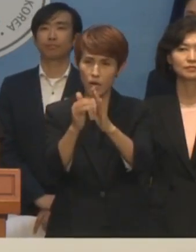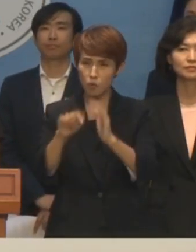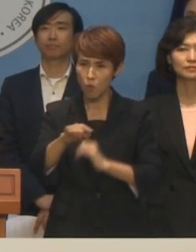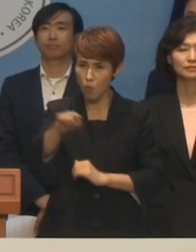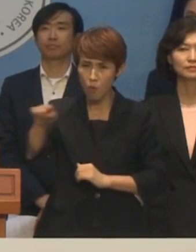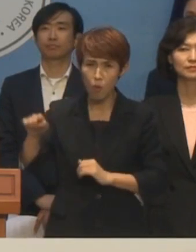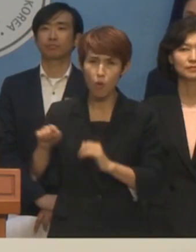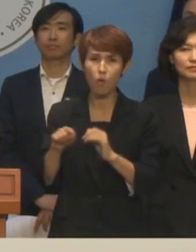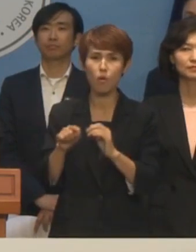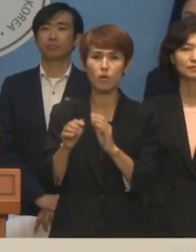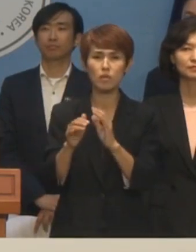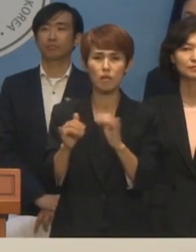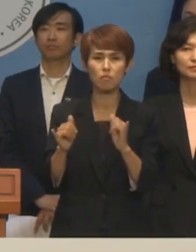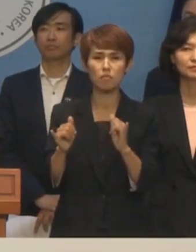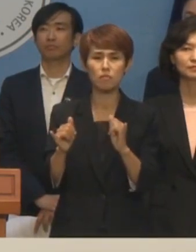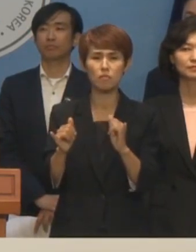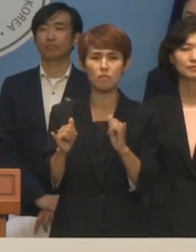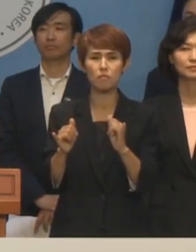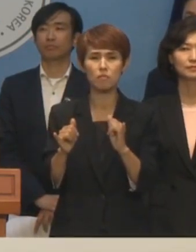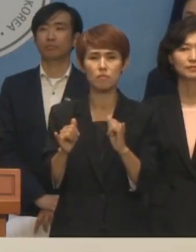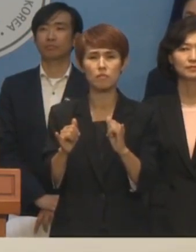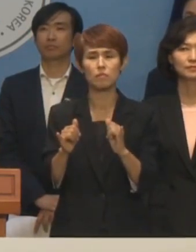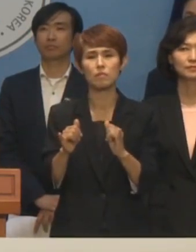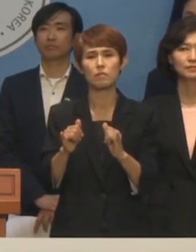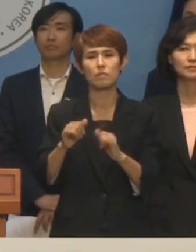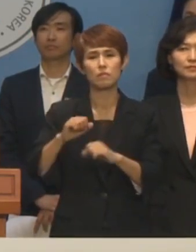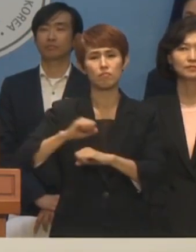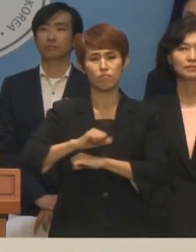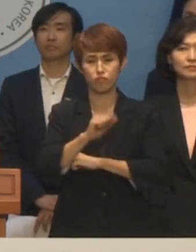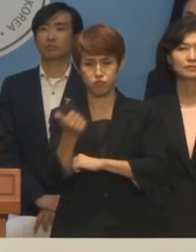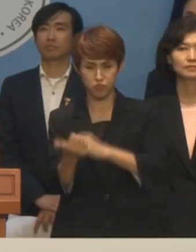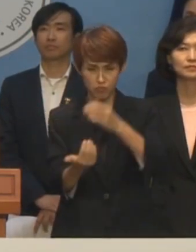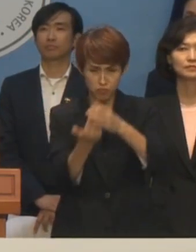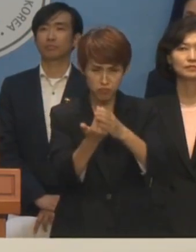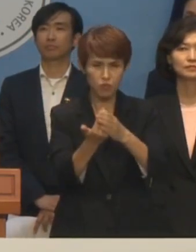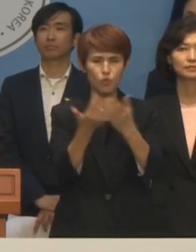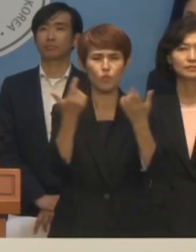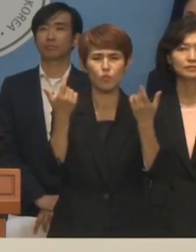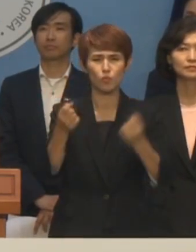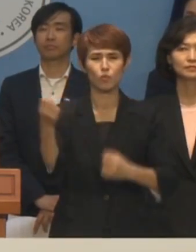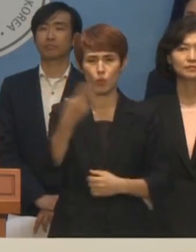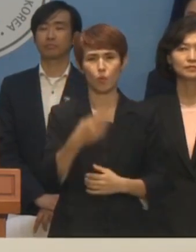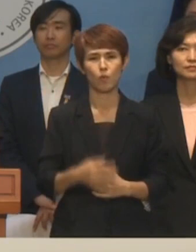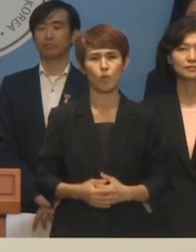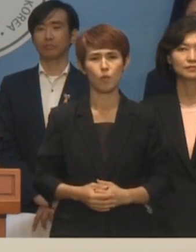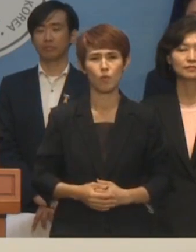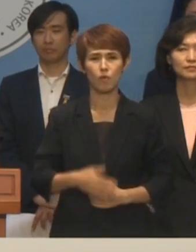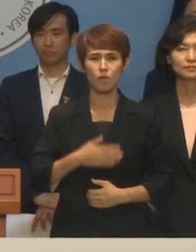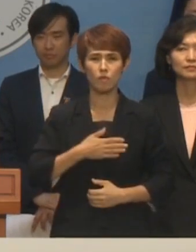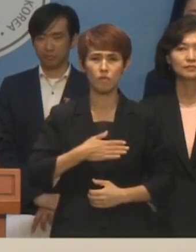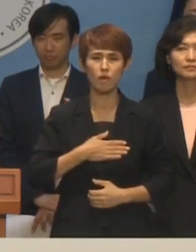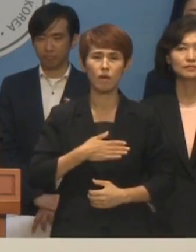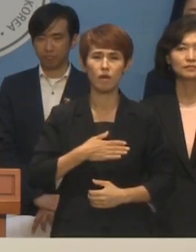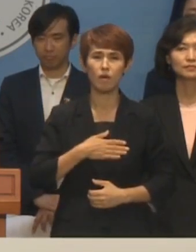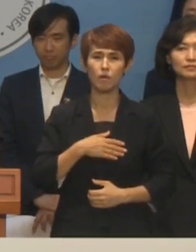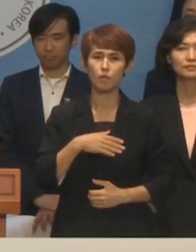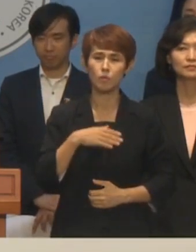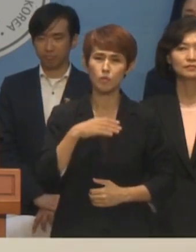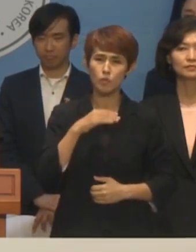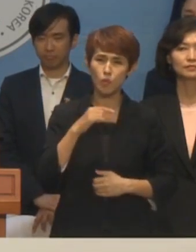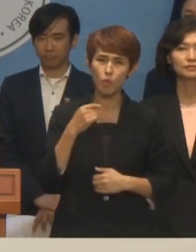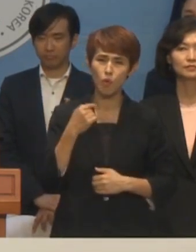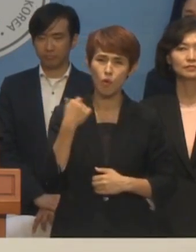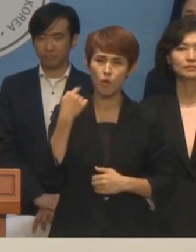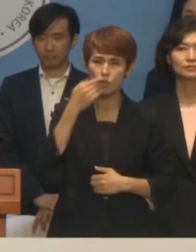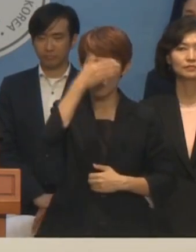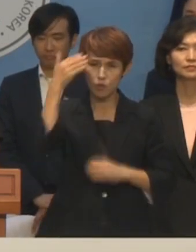다른 참사 유가족의 문장이 되어갑니다. 나와 내 친구들과 비슷한 얼굴을 한 사람이